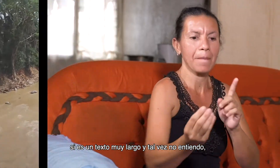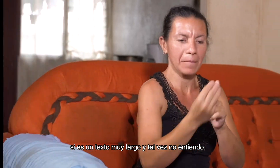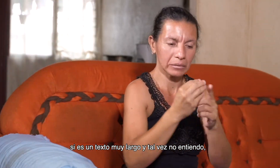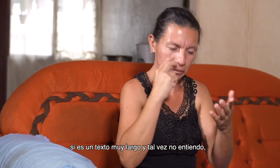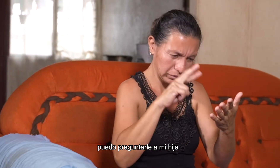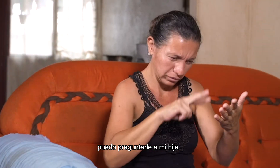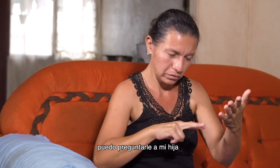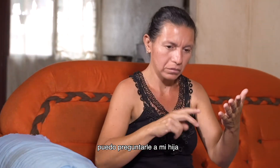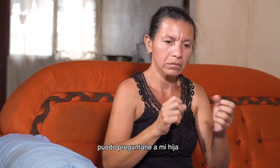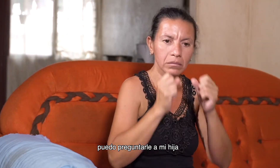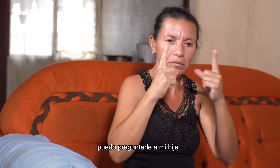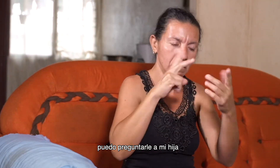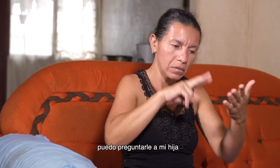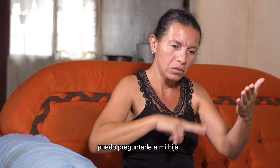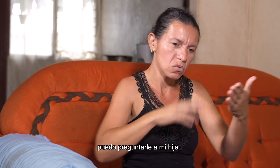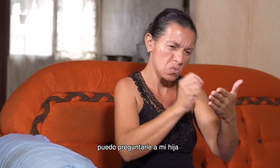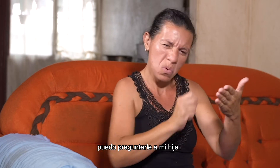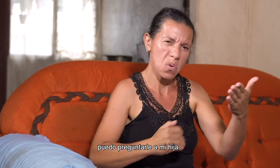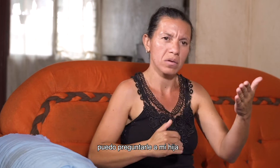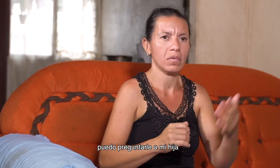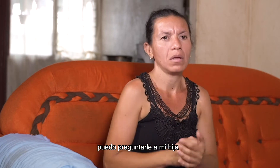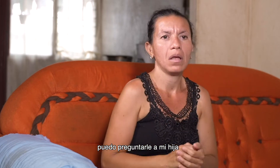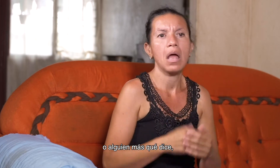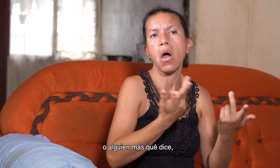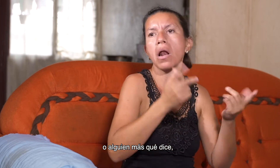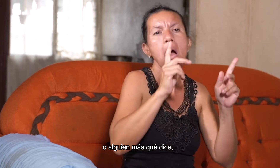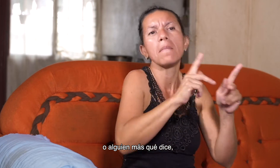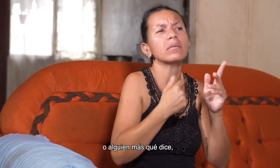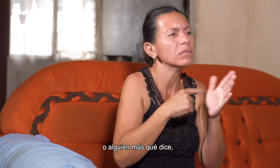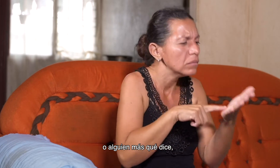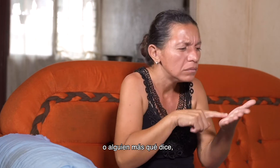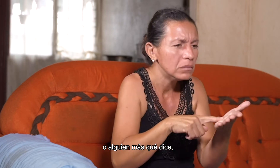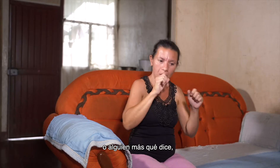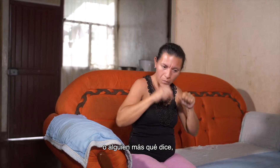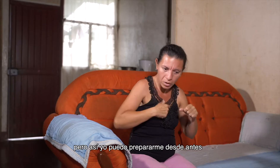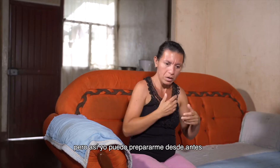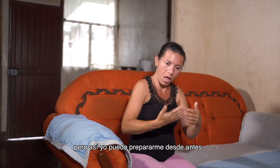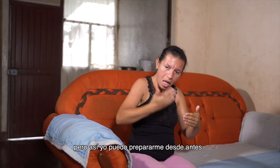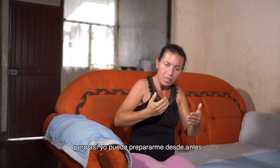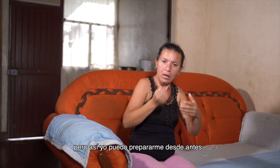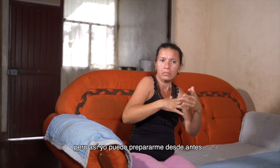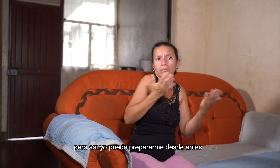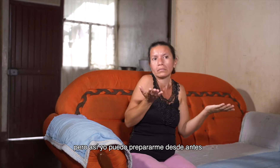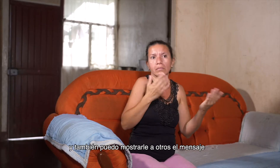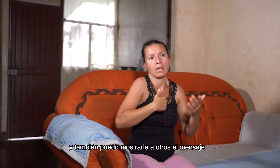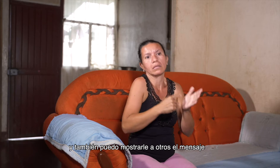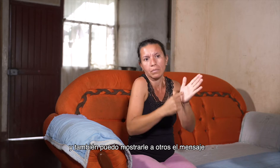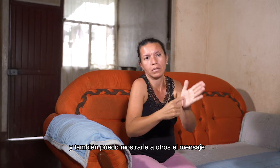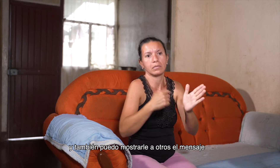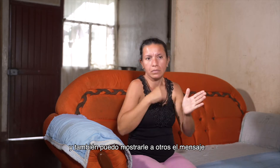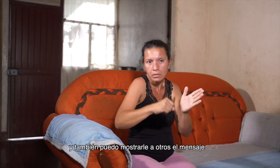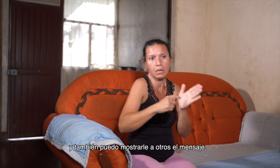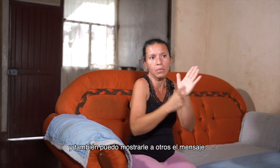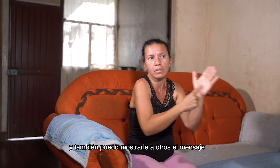muy largo y tal vez no entiendo, puedo preguntarle a mi hija o a alguien más qué dice, pero así yo puedo prepararme desde